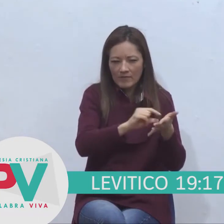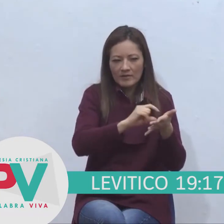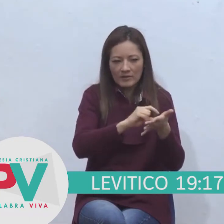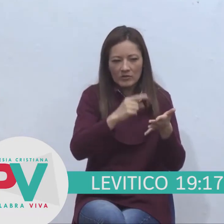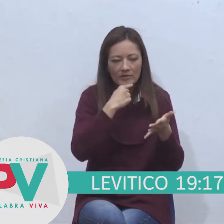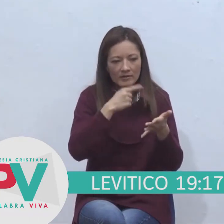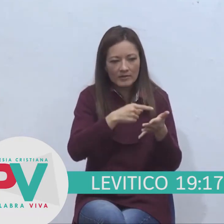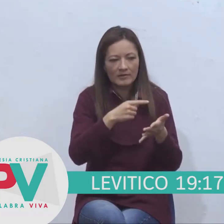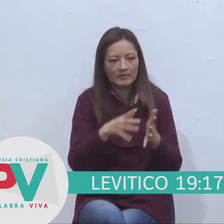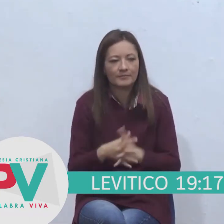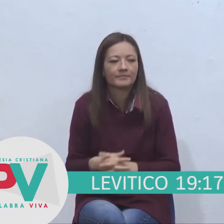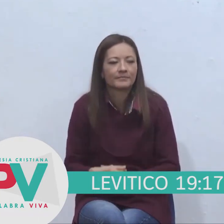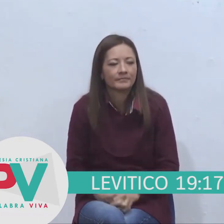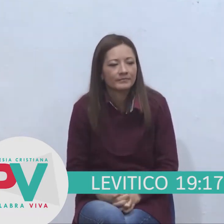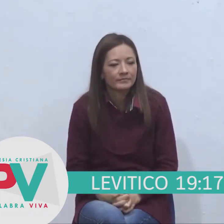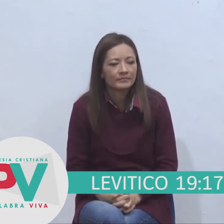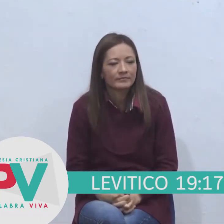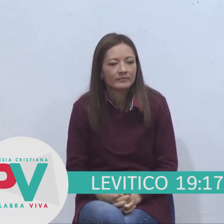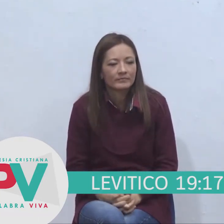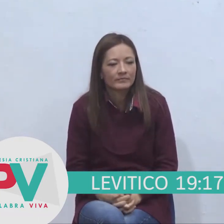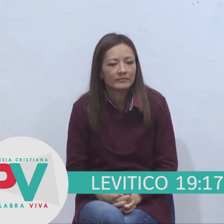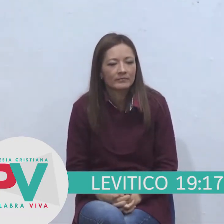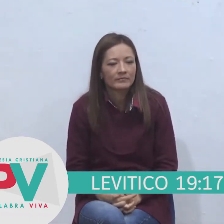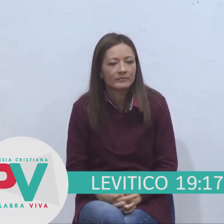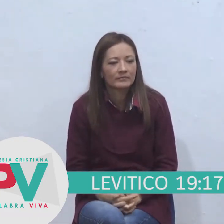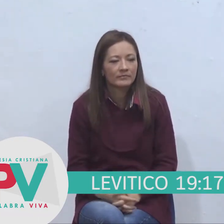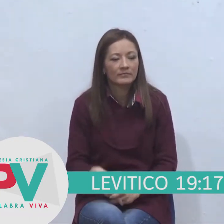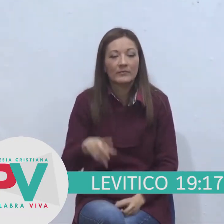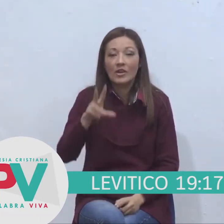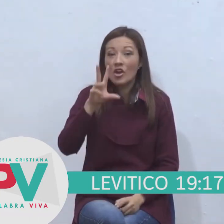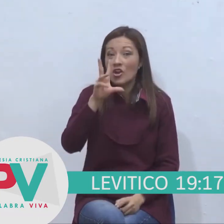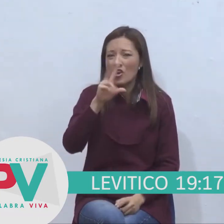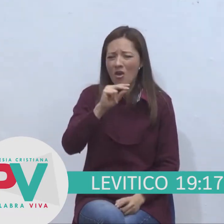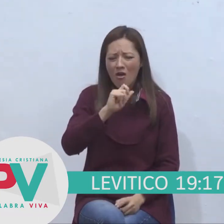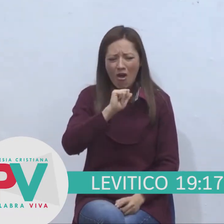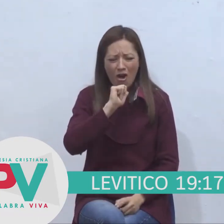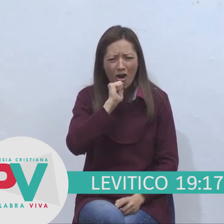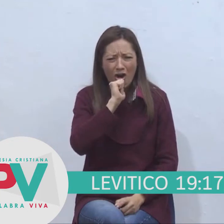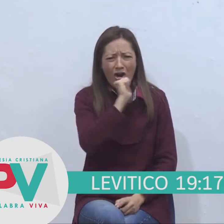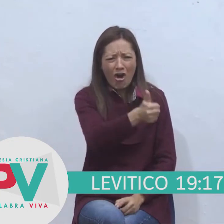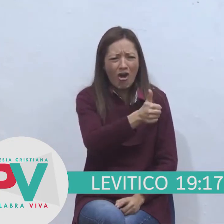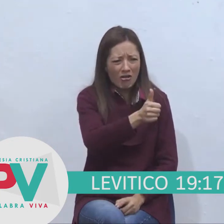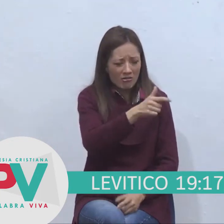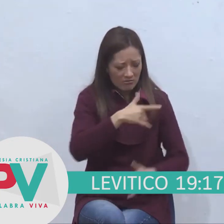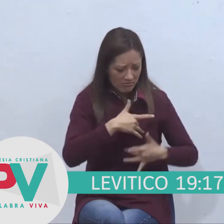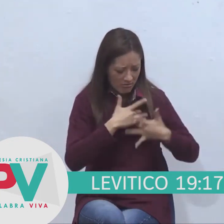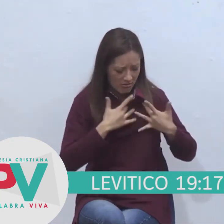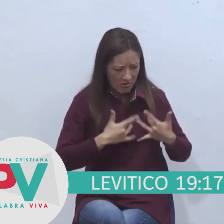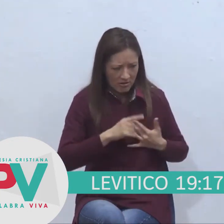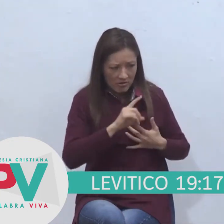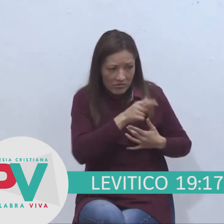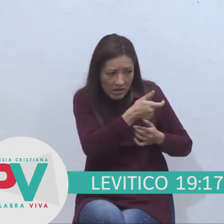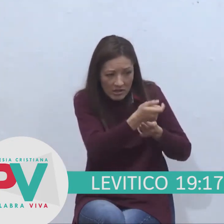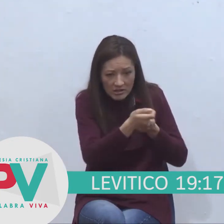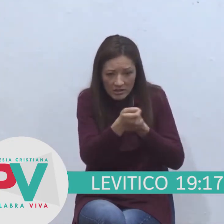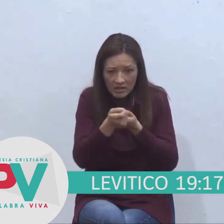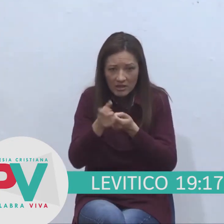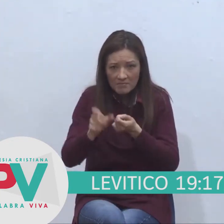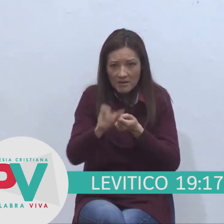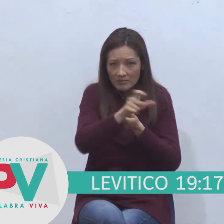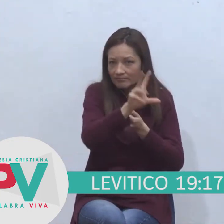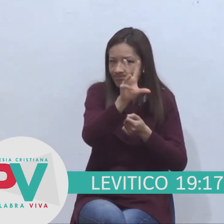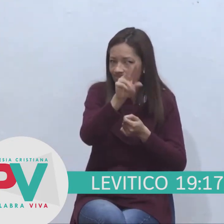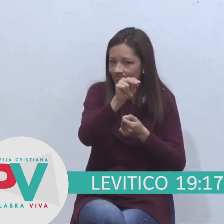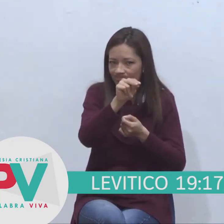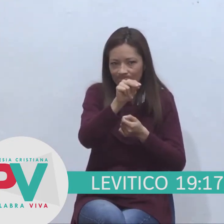leo la Nueva Traducción Viviente, no fomentes odio en tu corazón contra ninguno de tus parientes. ¿Se acuerda que